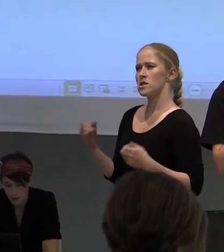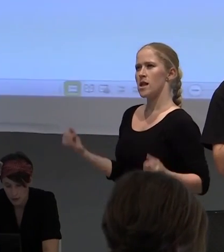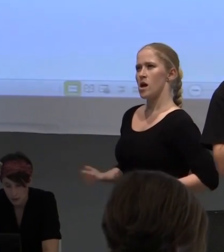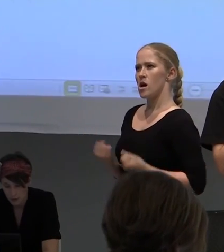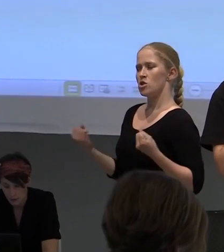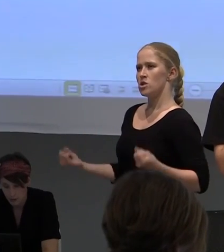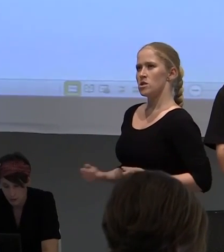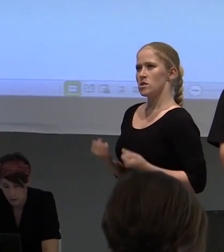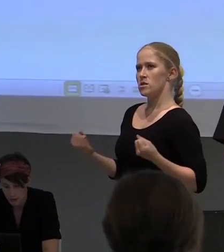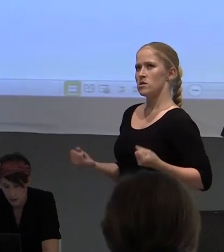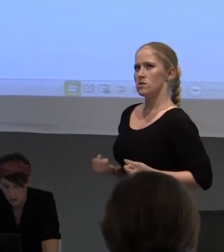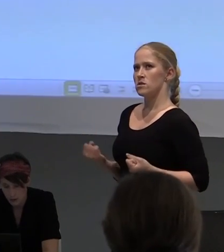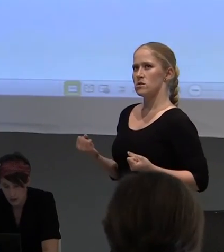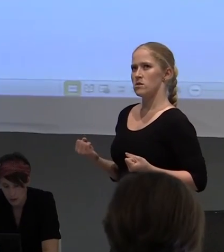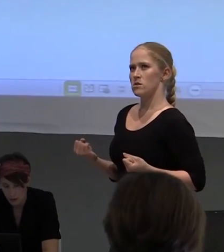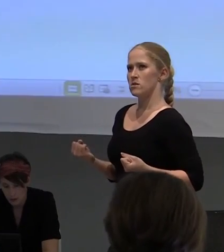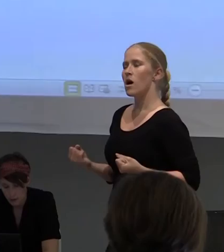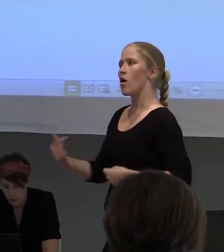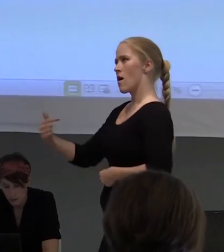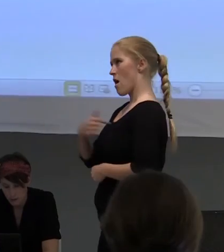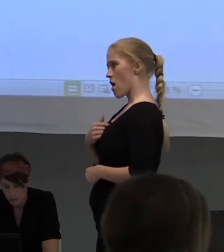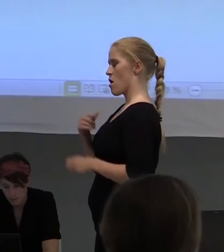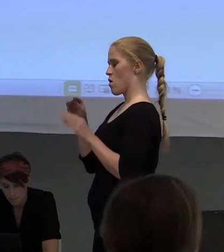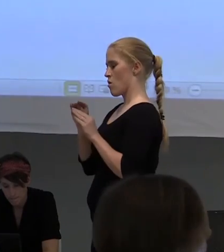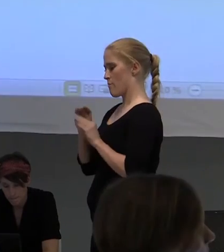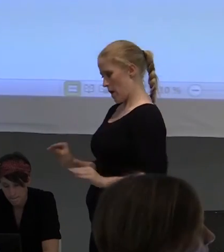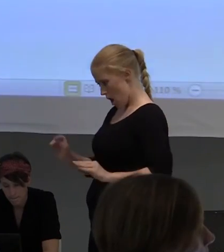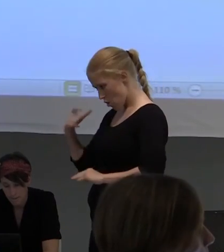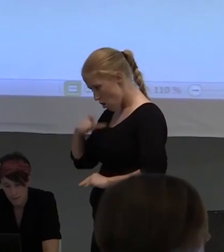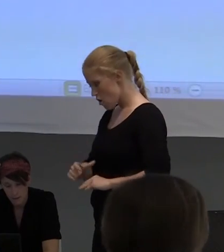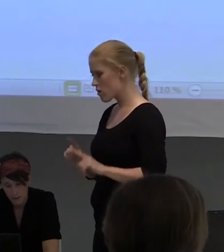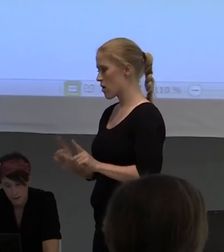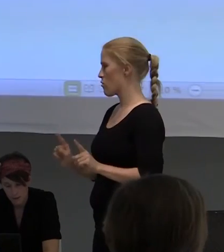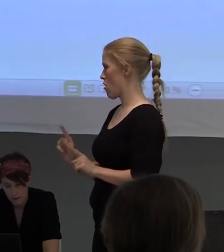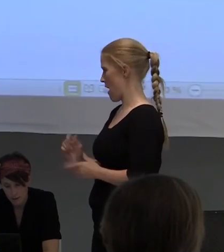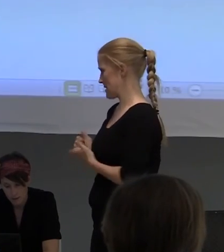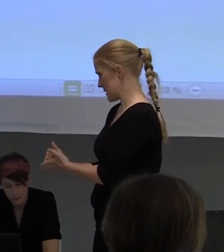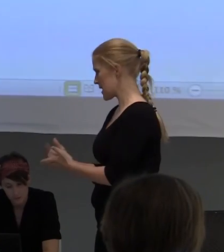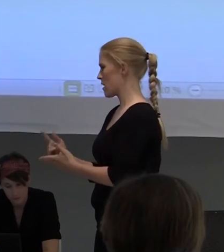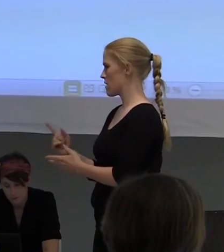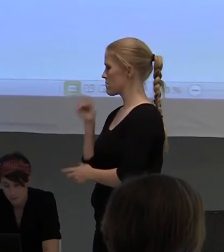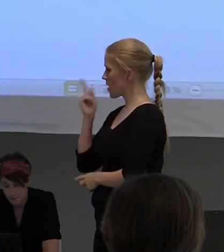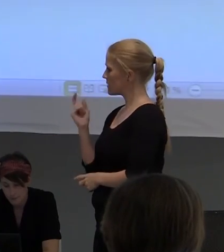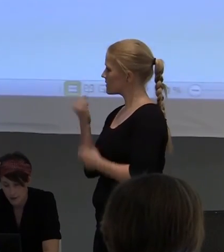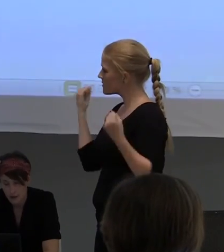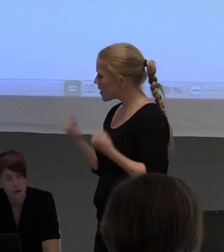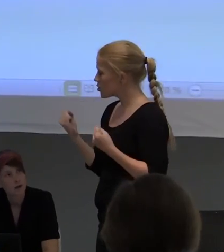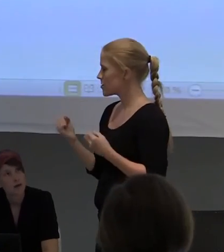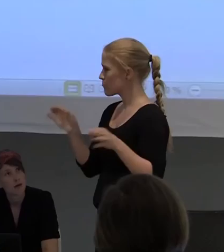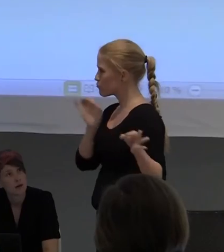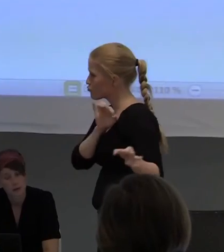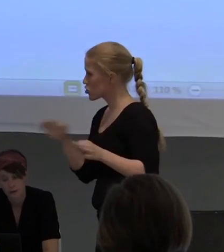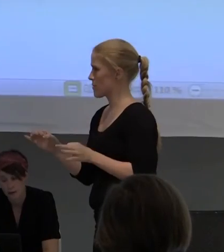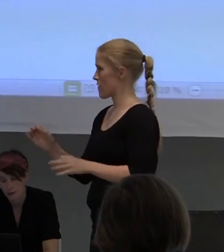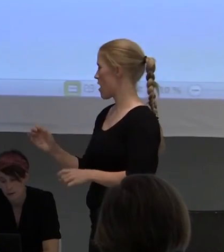snažit se na roli pedagoga nebo asistenta zodpovědně připravit. To souvisí s tím vzděláváním a i s ochotou těch lidí něco pro